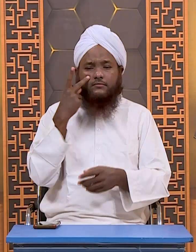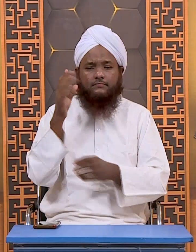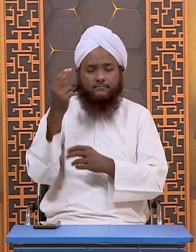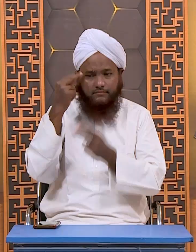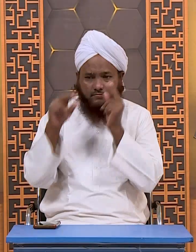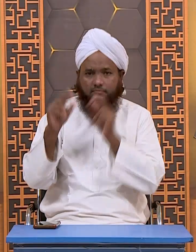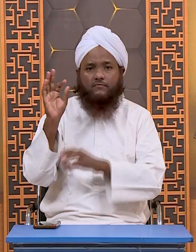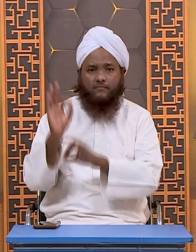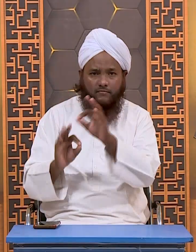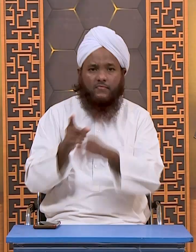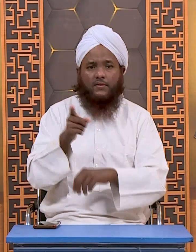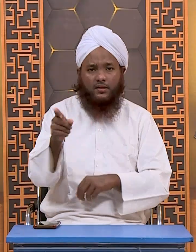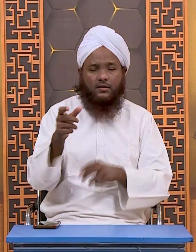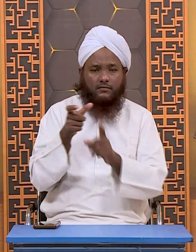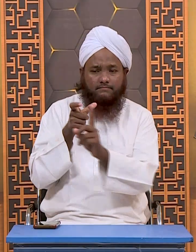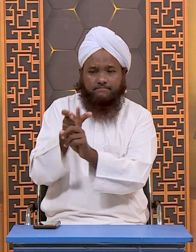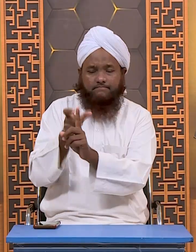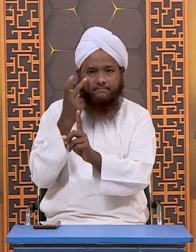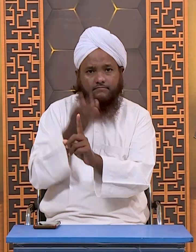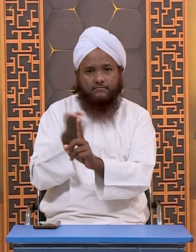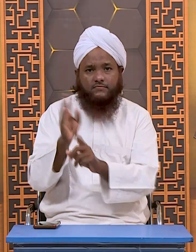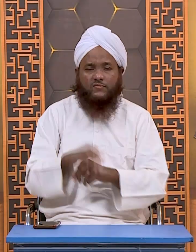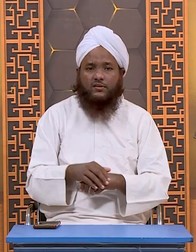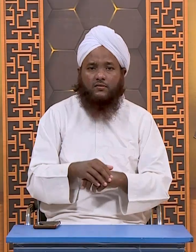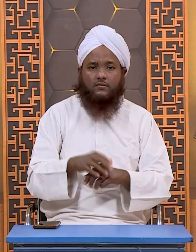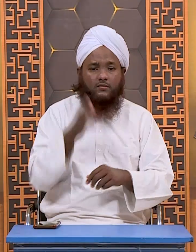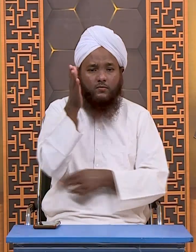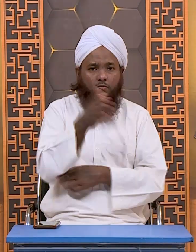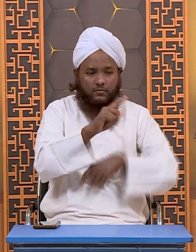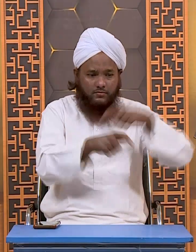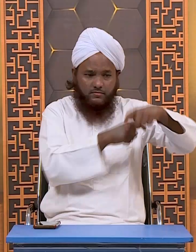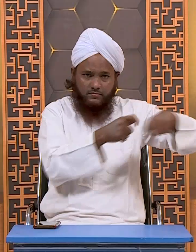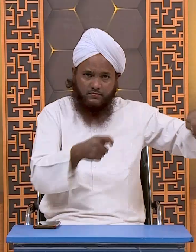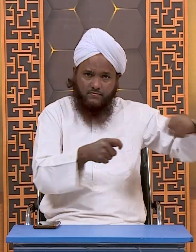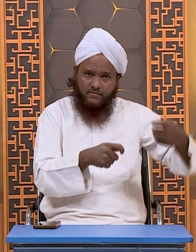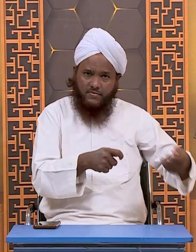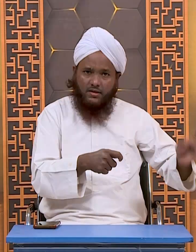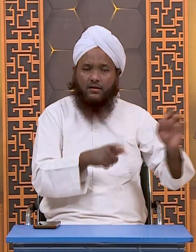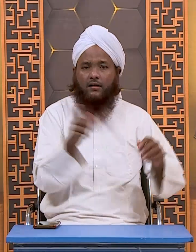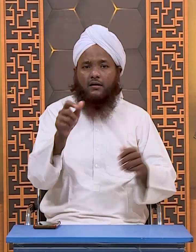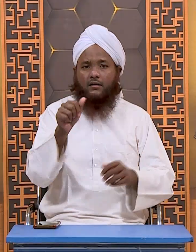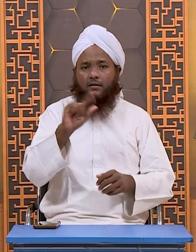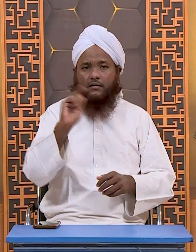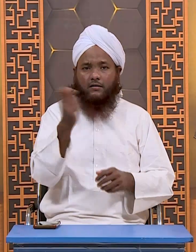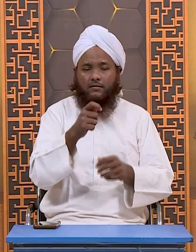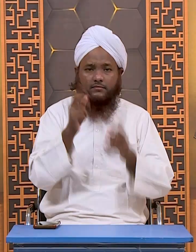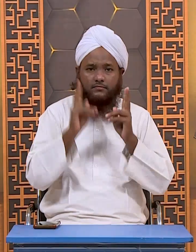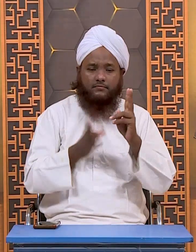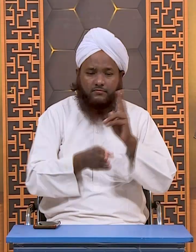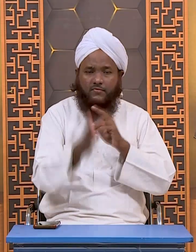باندھ دو. اچھا اس نے باندھی. آپ رضی اللہ تعالیٰ عنہ نماز کے لیے اندر تشریف لے گئے. اس نے کیا